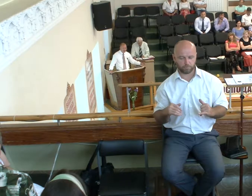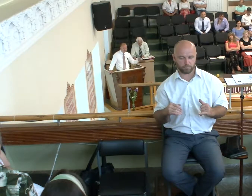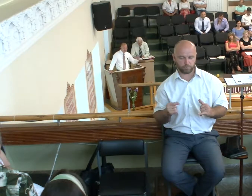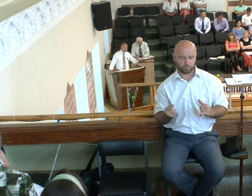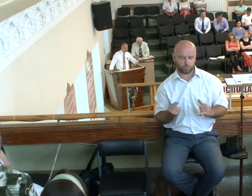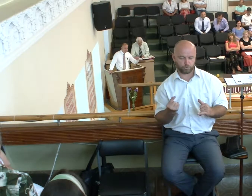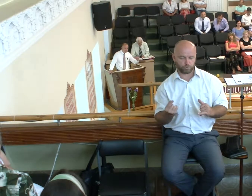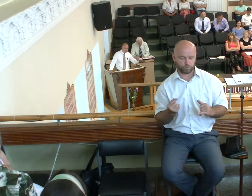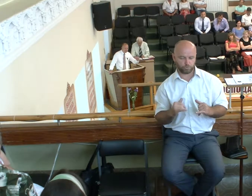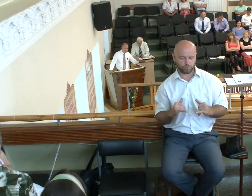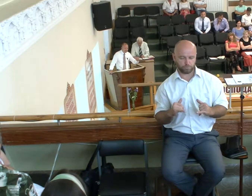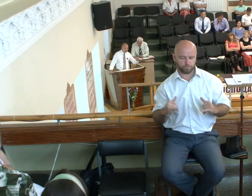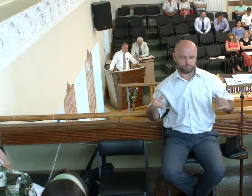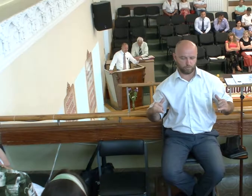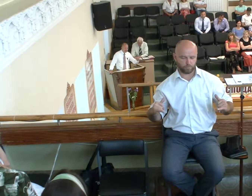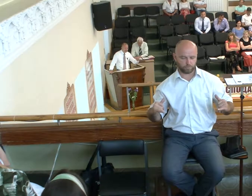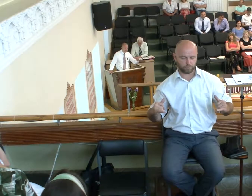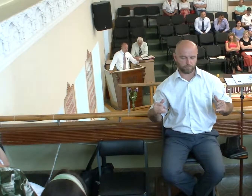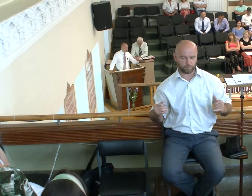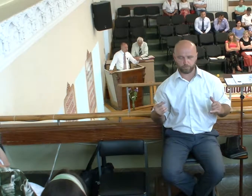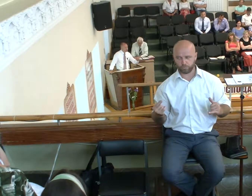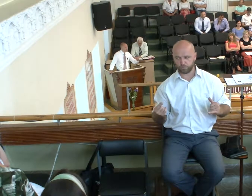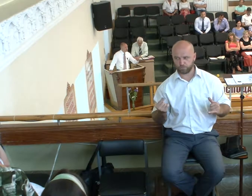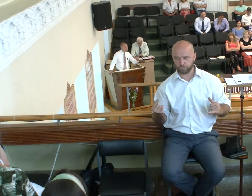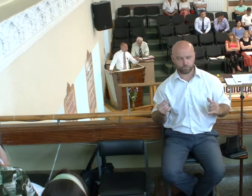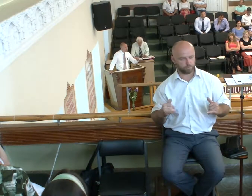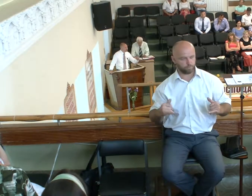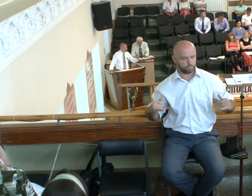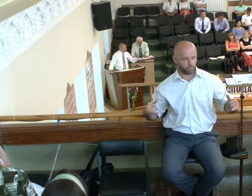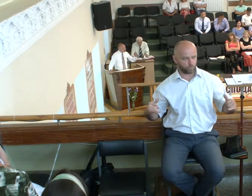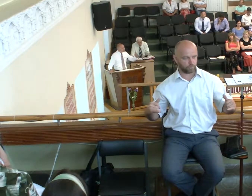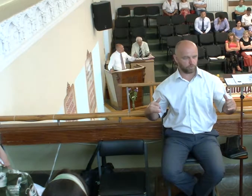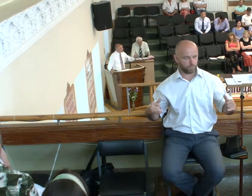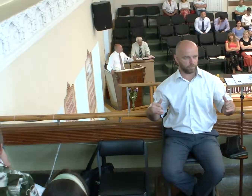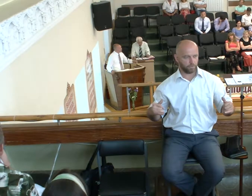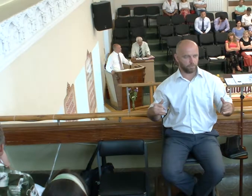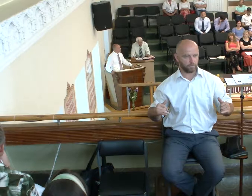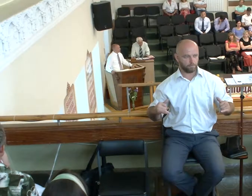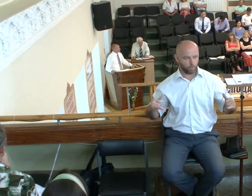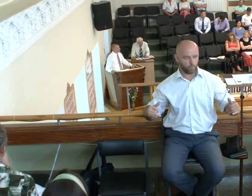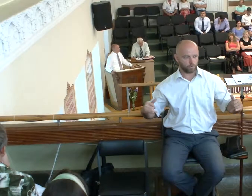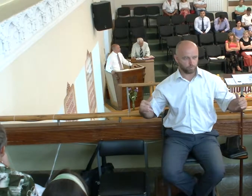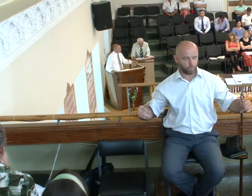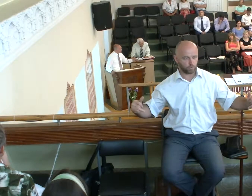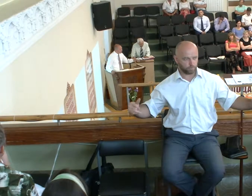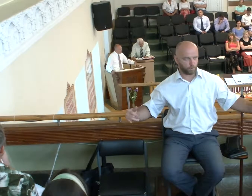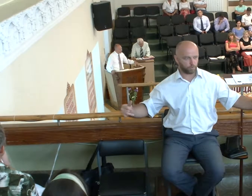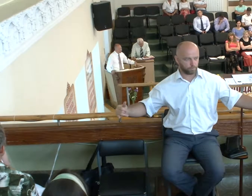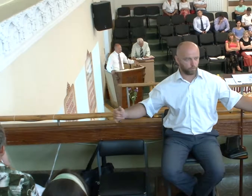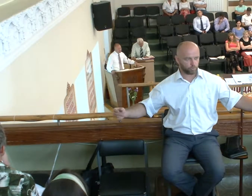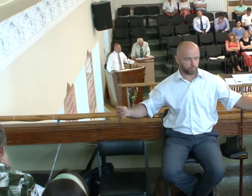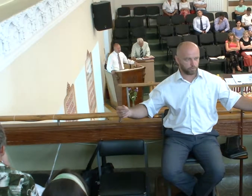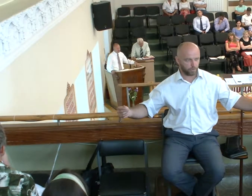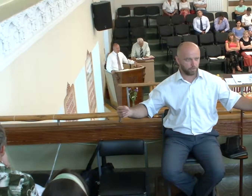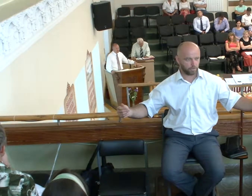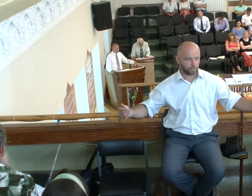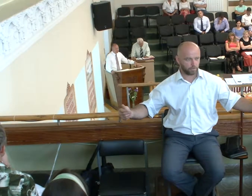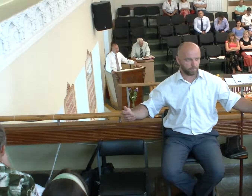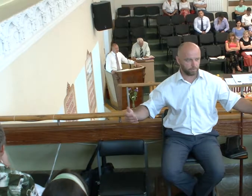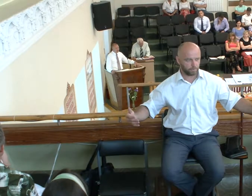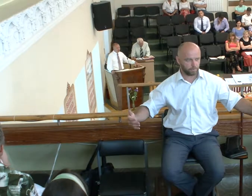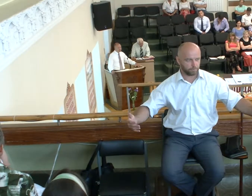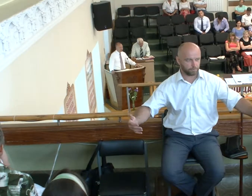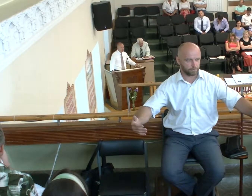наполняться. Тогда мы сможем Христу выбор свой подчинить. Тогда Христос будет влиять на наш выбор. Тогда Бог будет влиять на наш